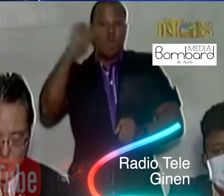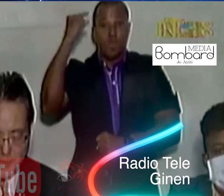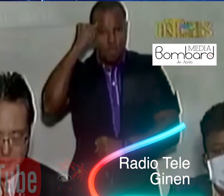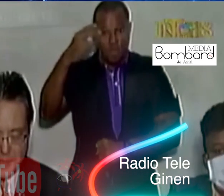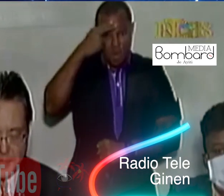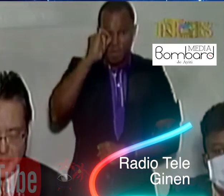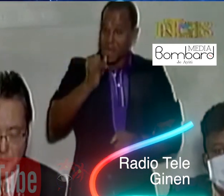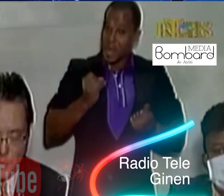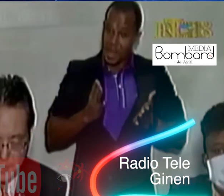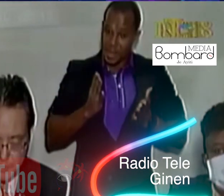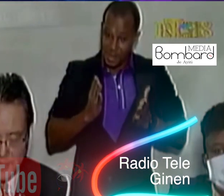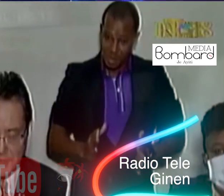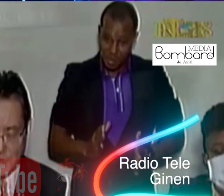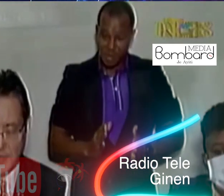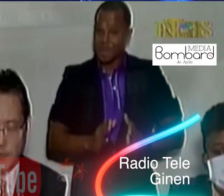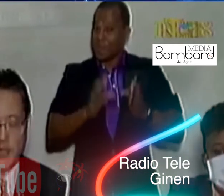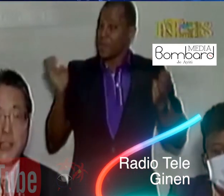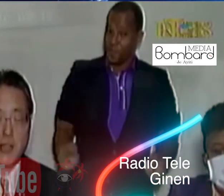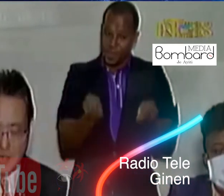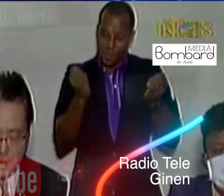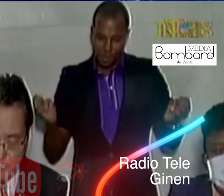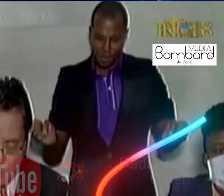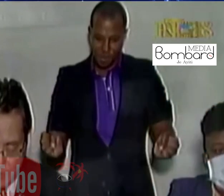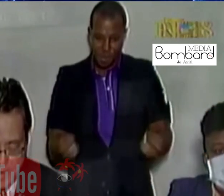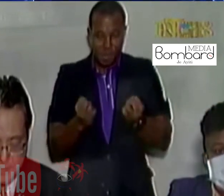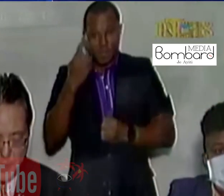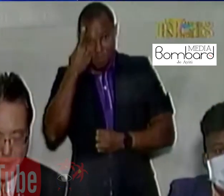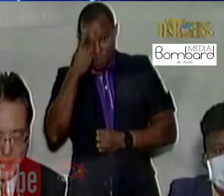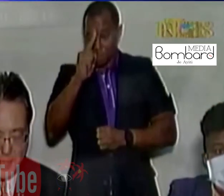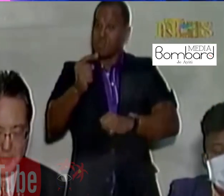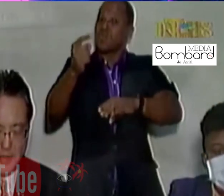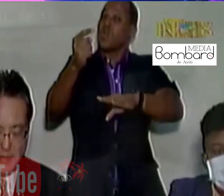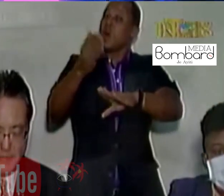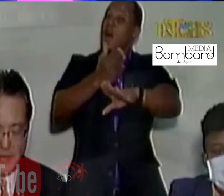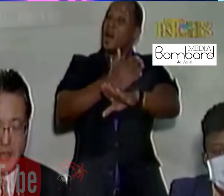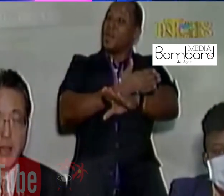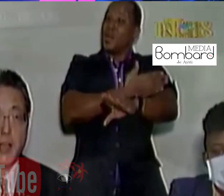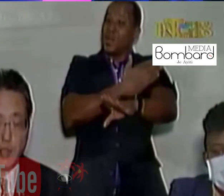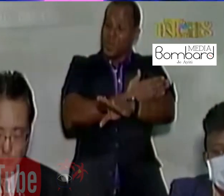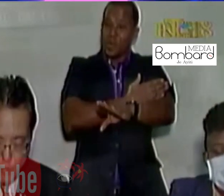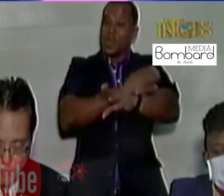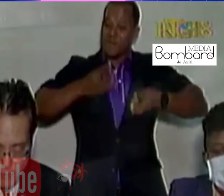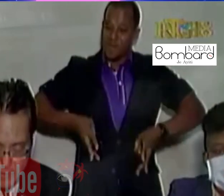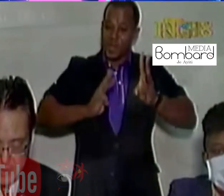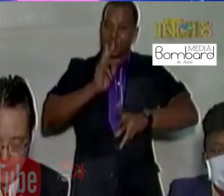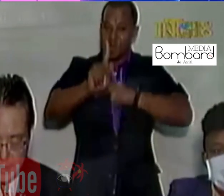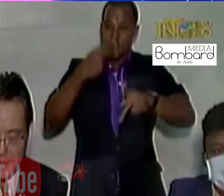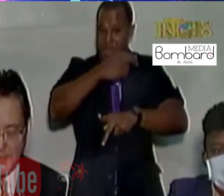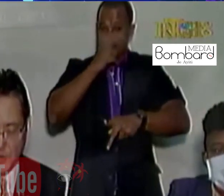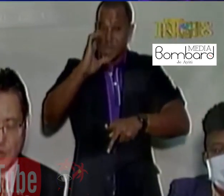et compléter les multiples efforts déployés pour améliorer la qualité de vie et de